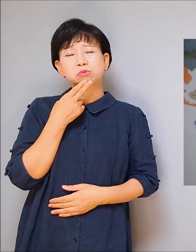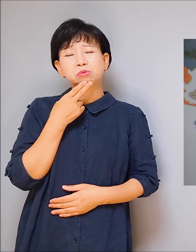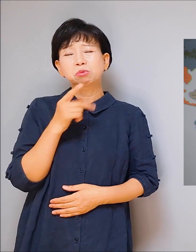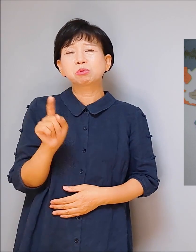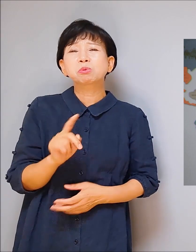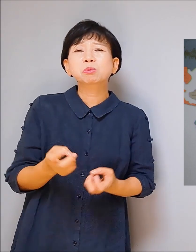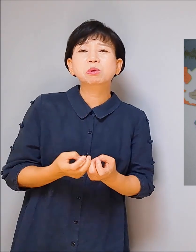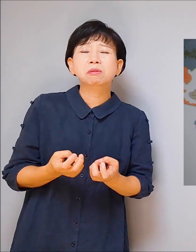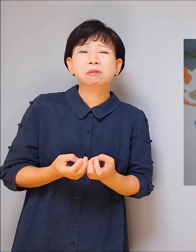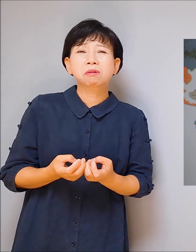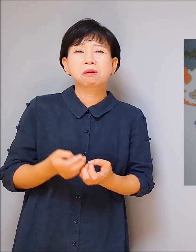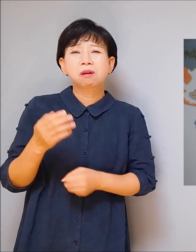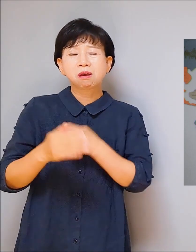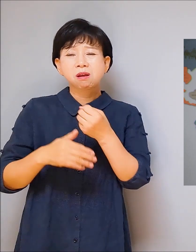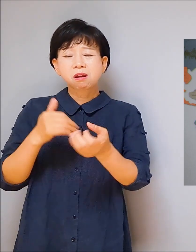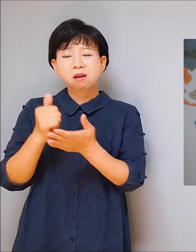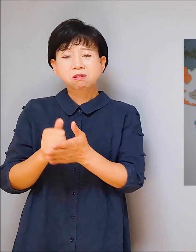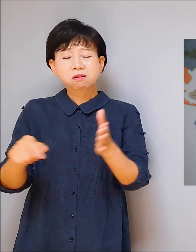대면해야 합니다.